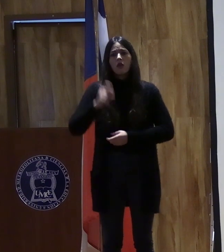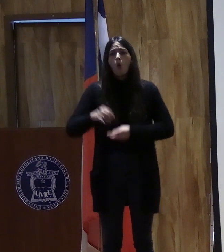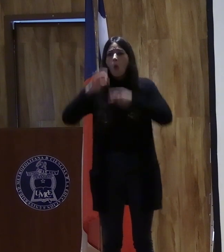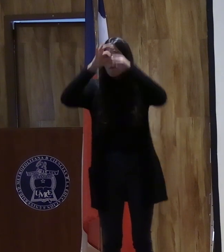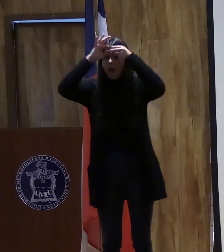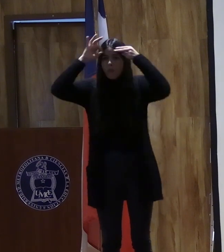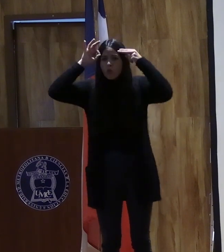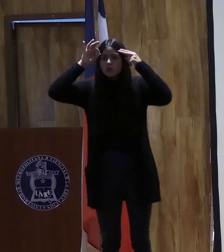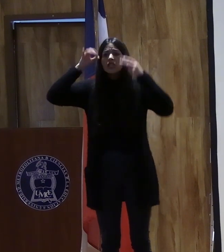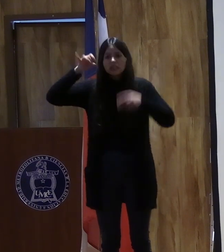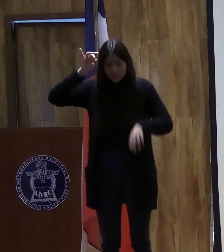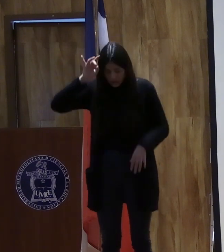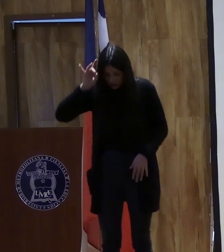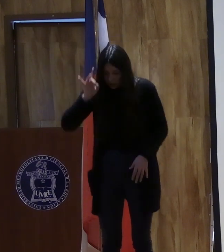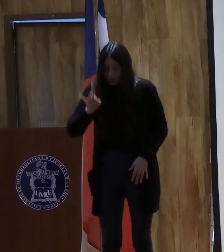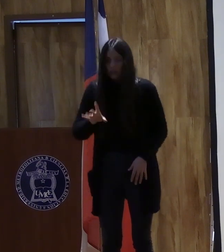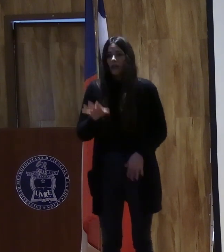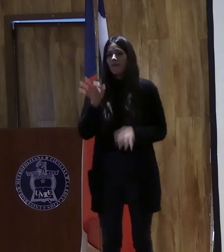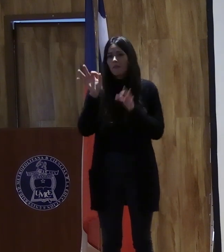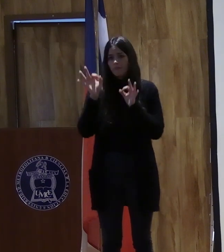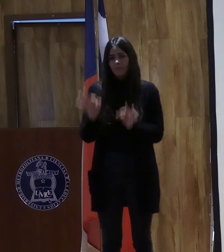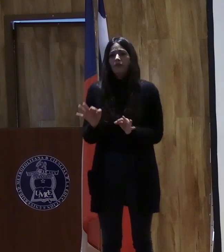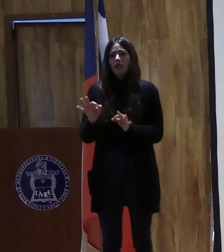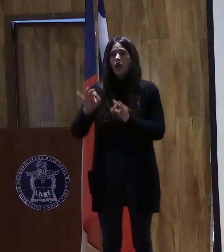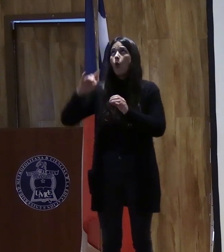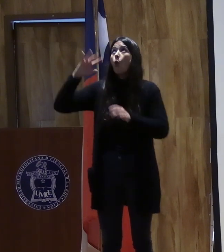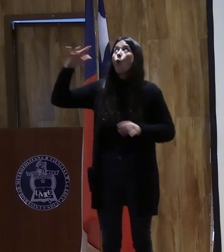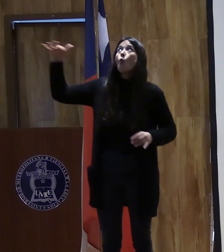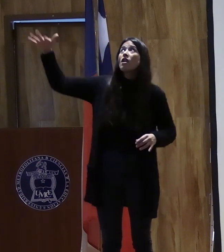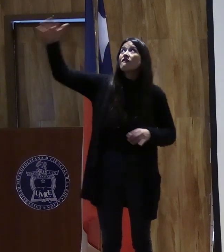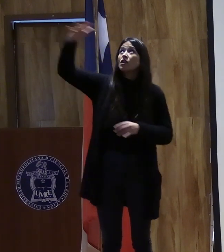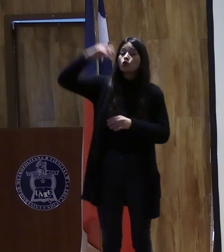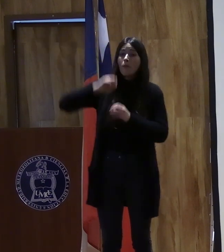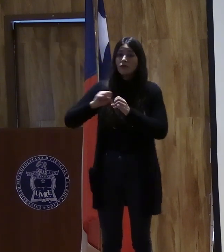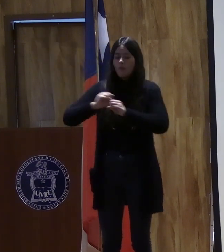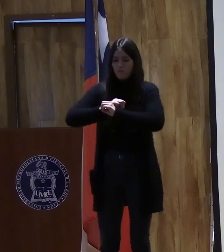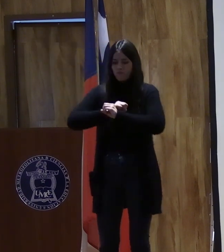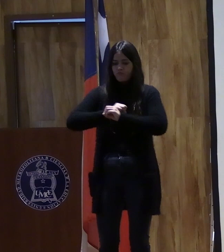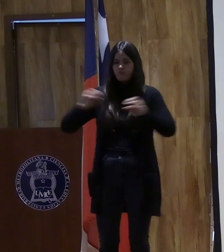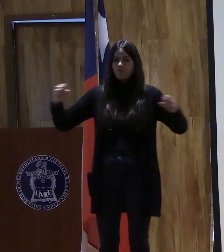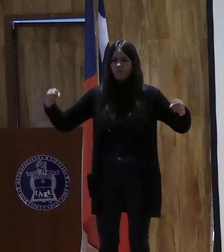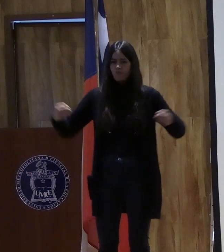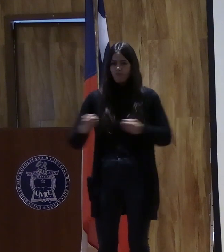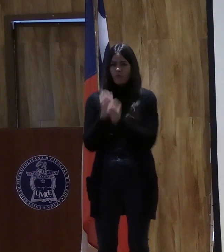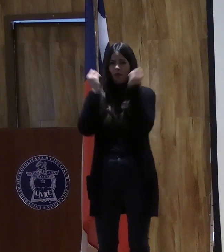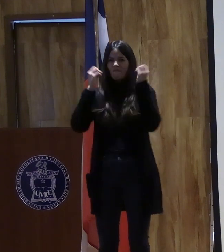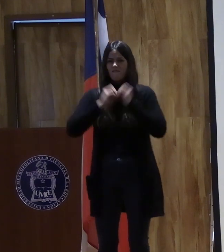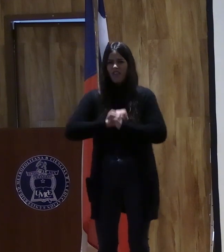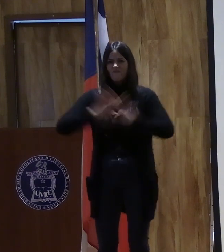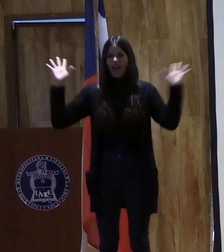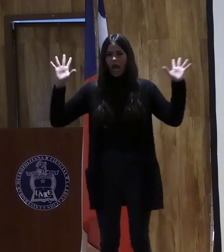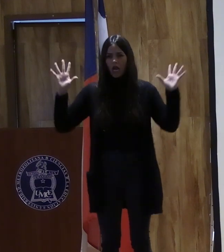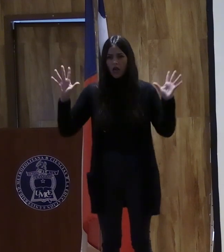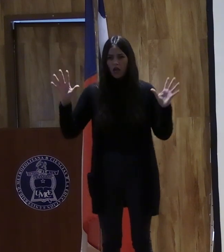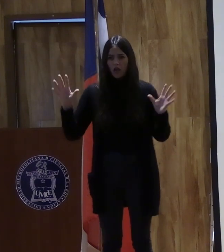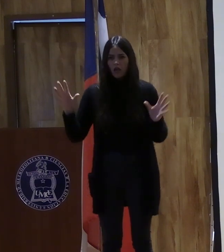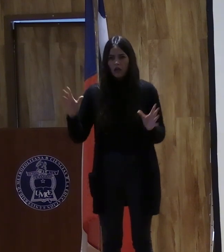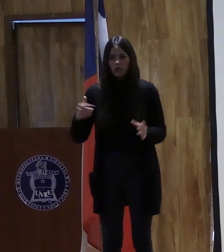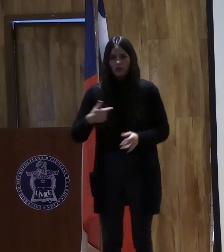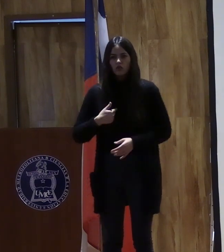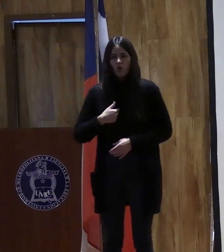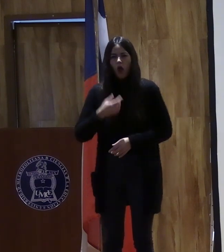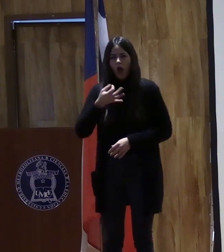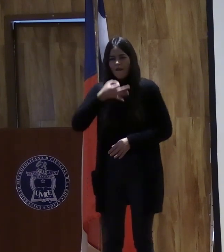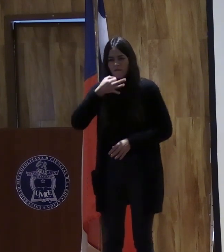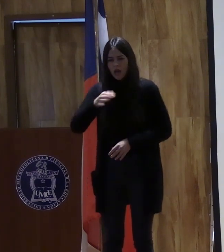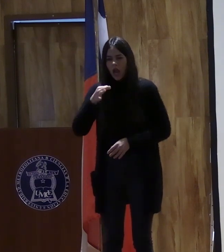mapuche sabe que el universo partió en el Big Bang, y hablé durante un minuto